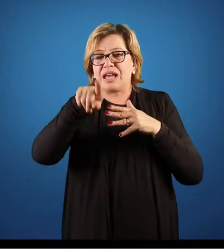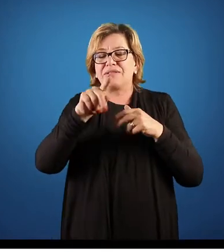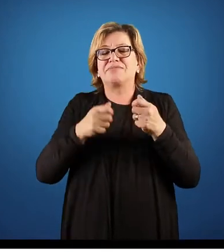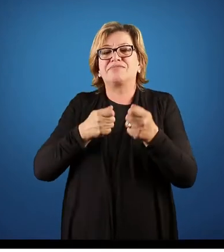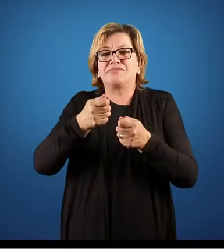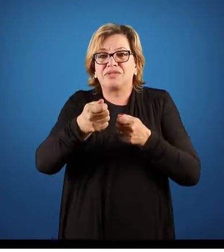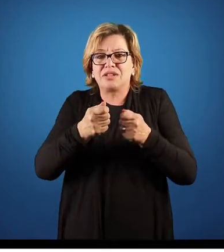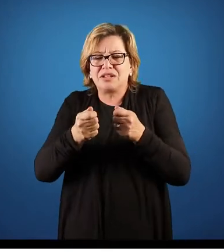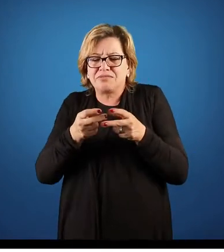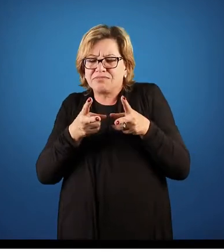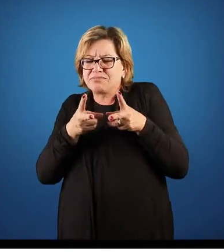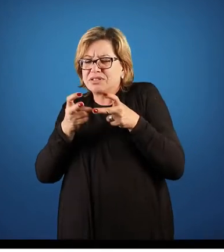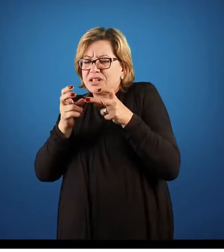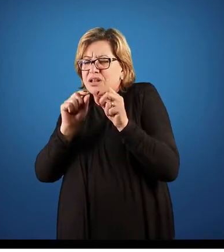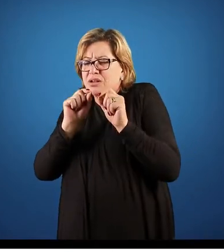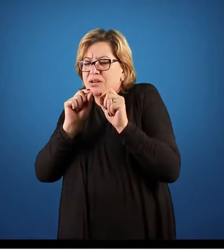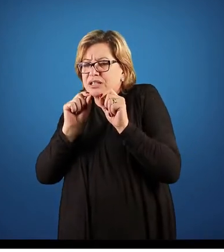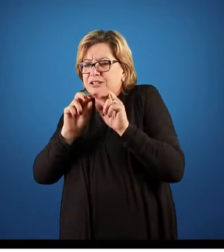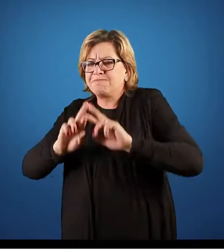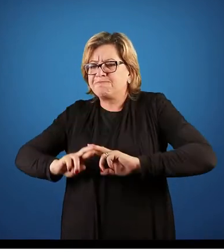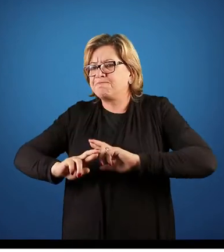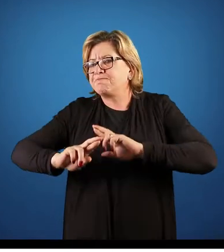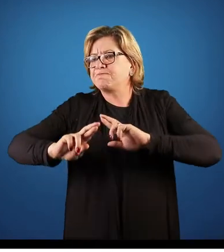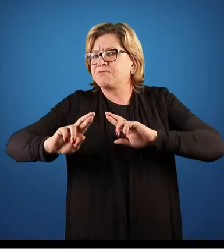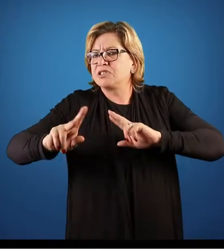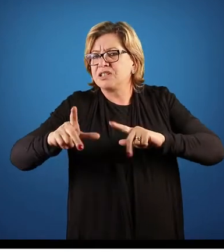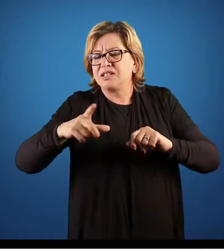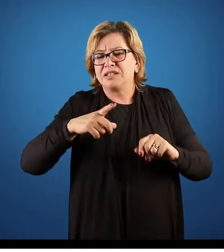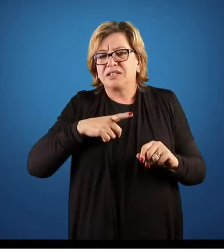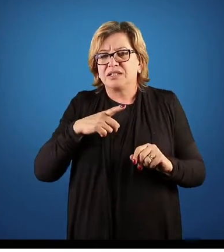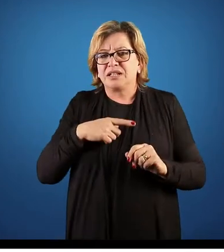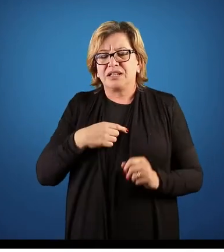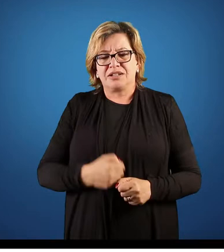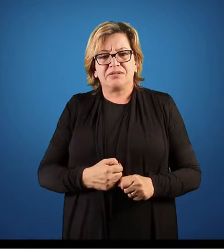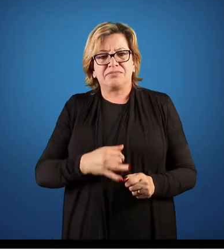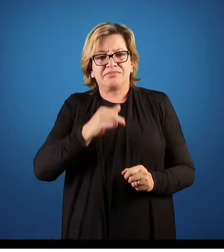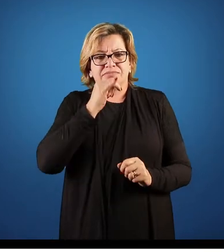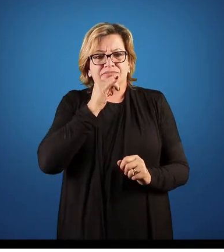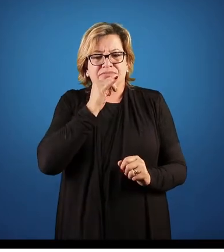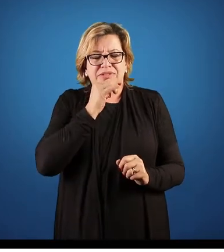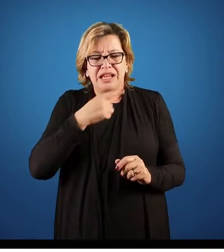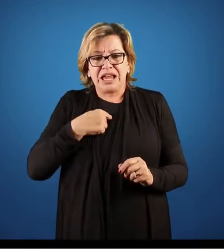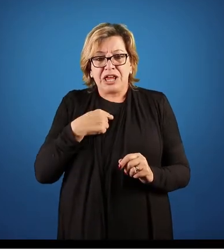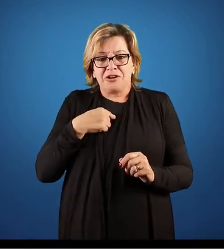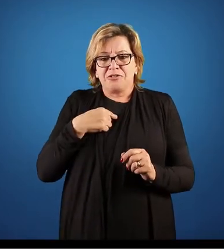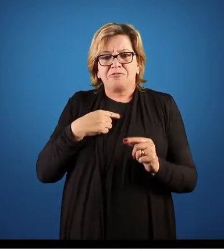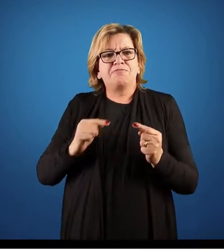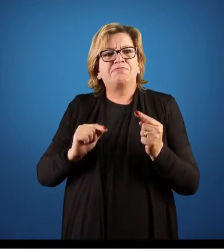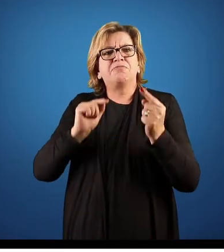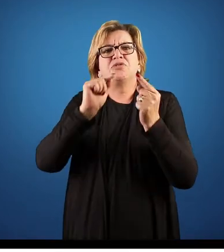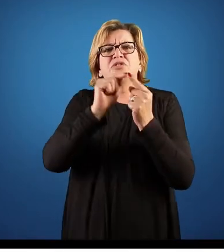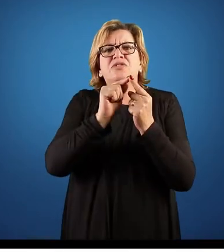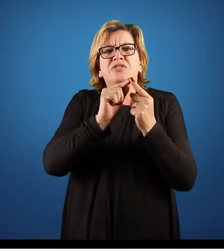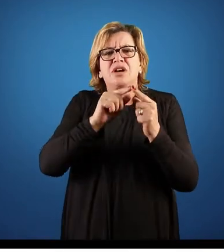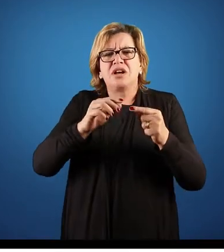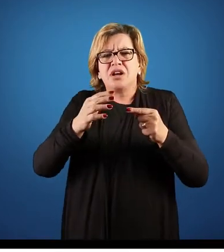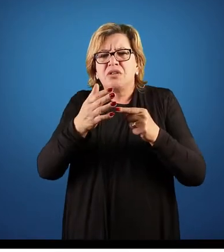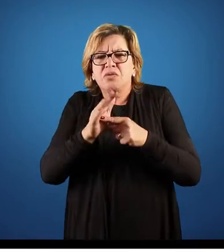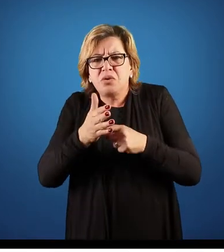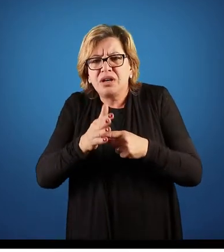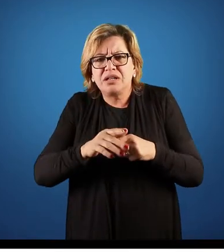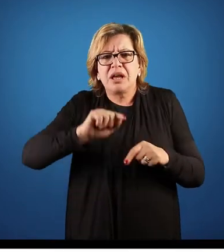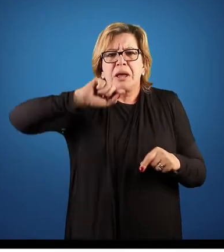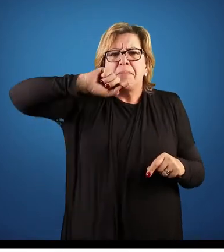aquilo que está fora do padrão ah eu estipulei que minha empresa tem que fazer mil peças por ora ela tá fazendo